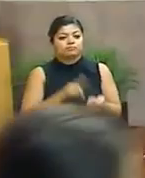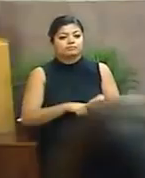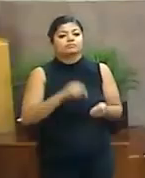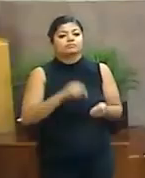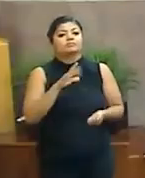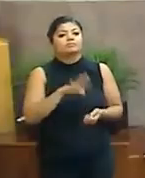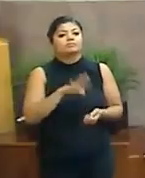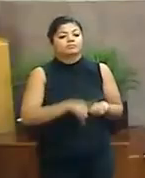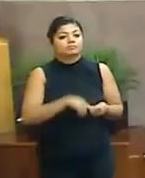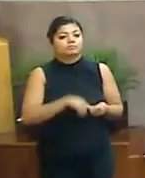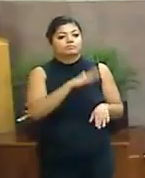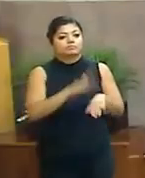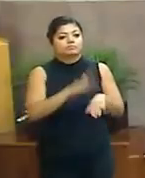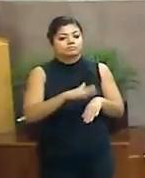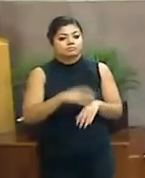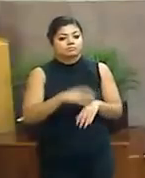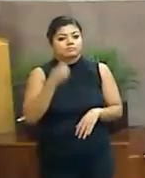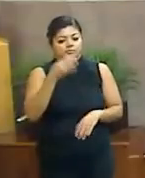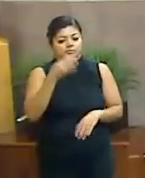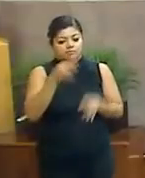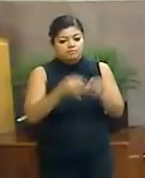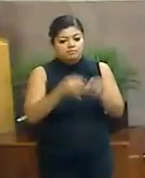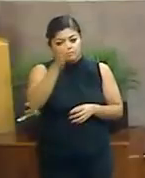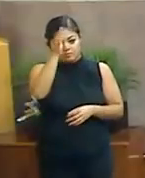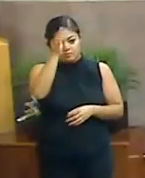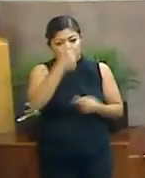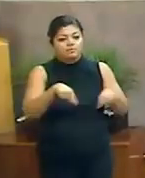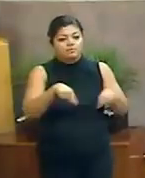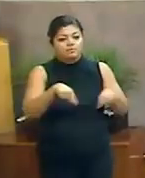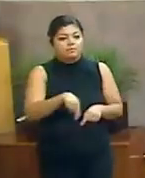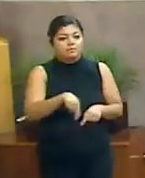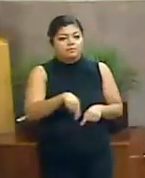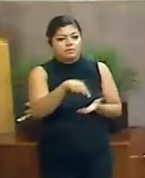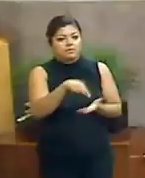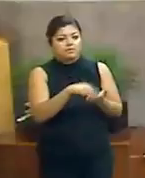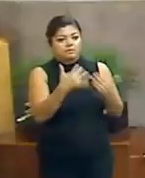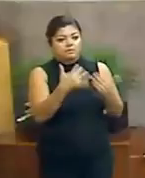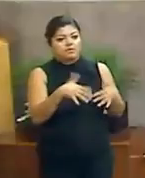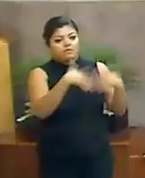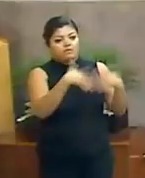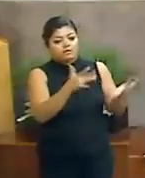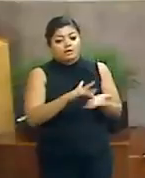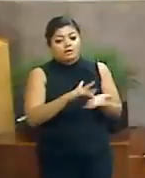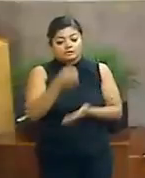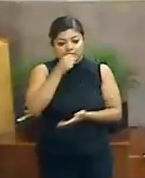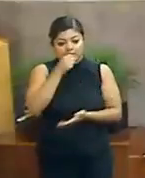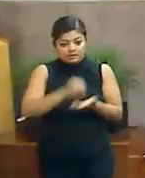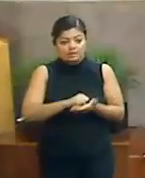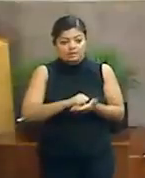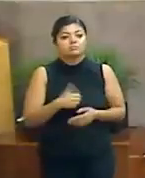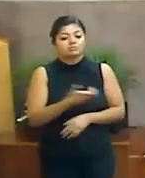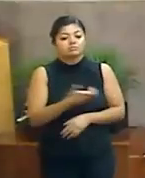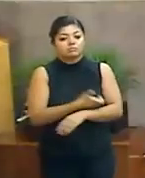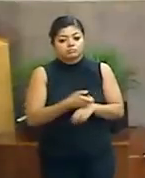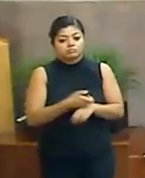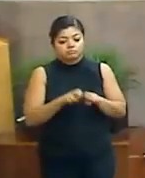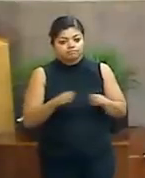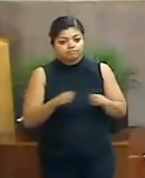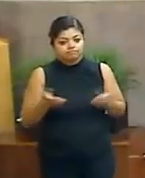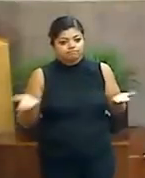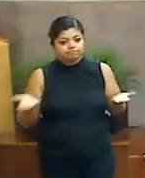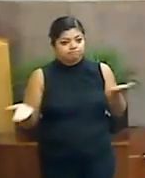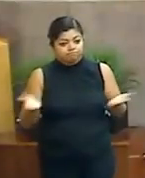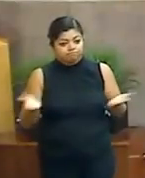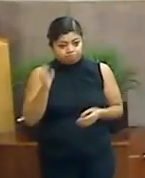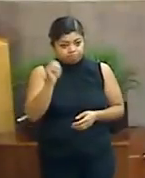presentan en el aviso público de cesión firmado por finalmente en los estrados de éstos a la víctima la compañía ha registrado esta dimensión